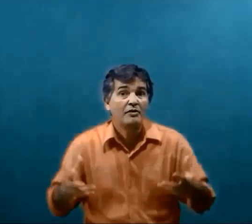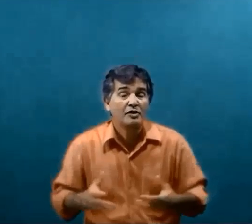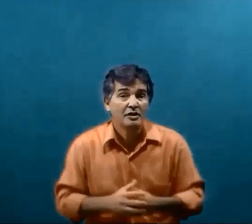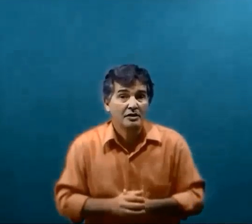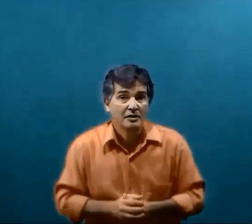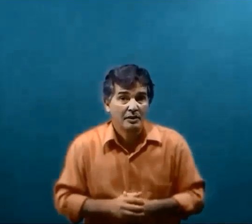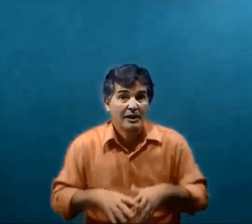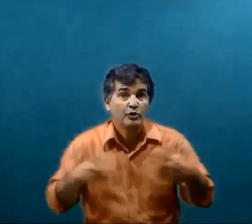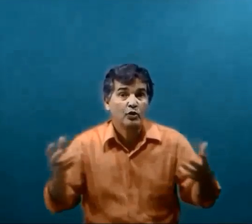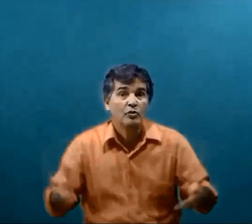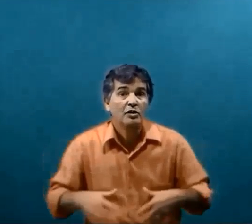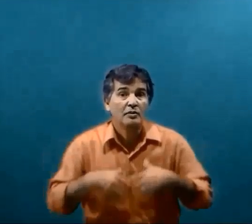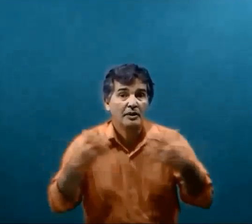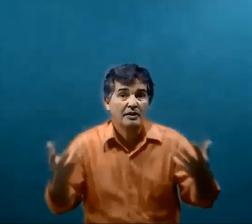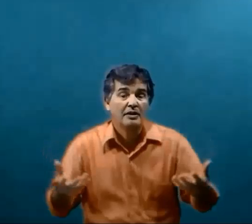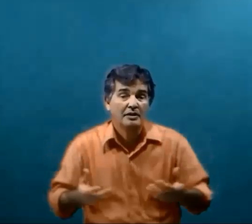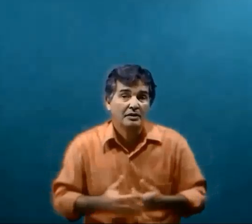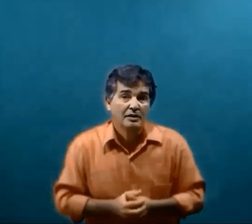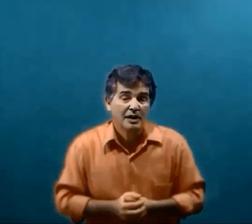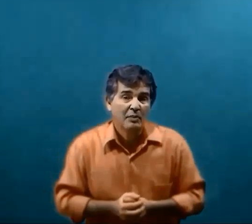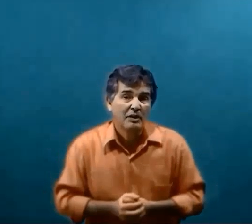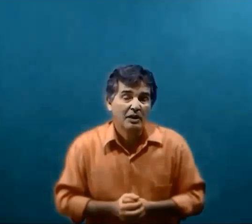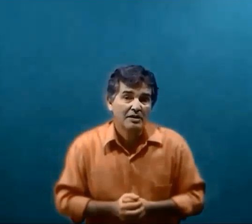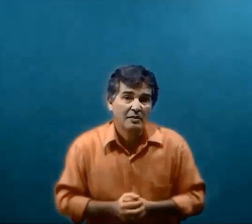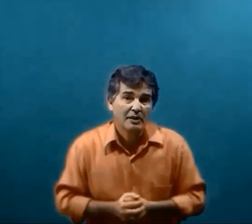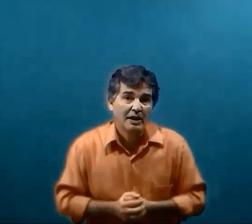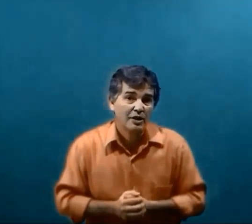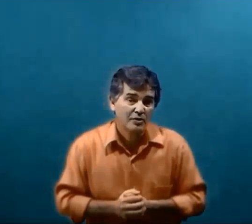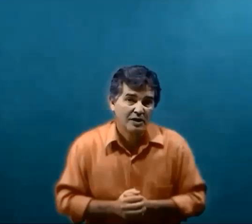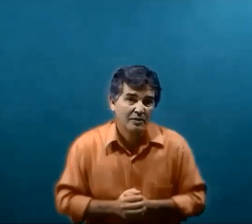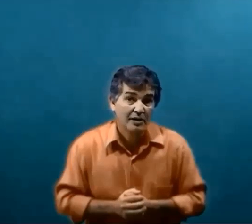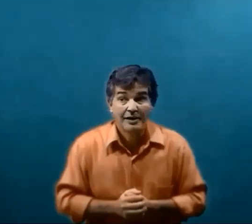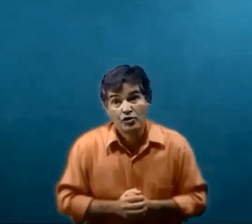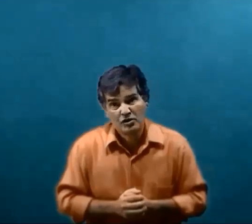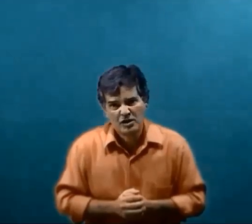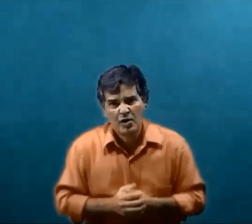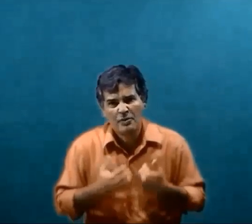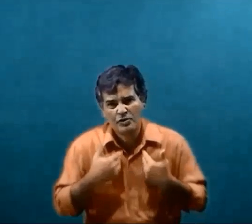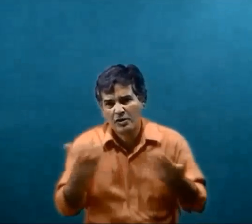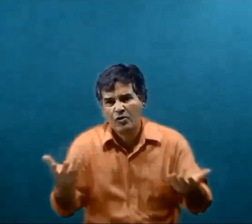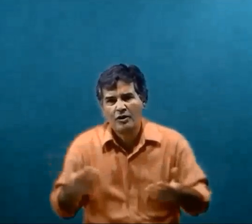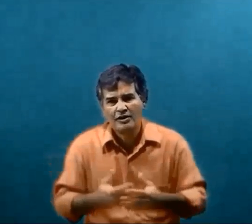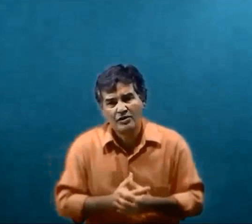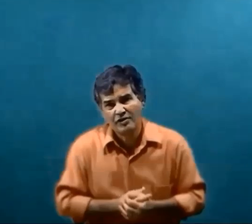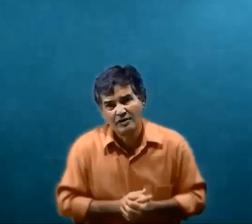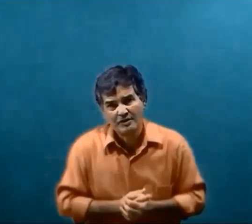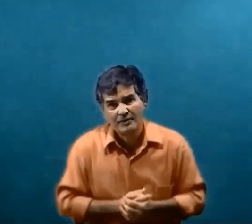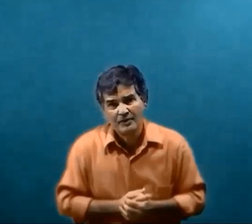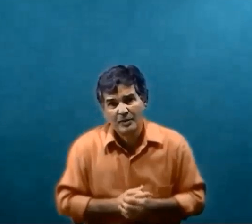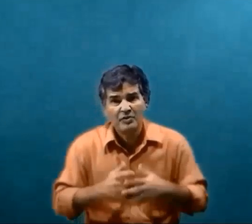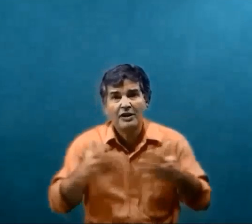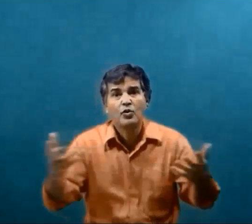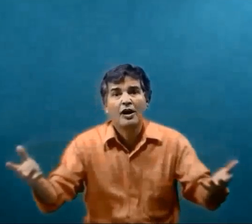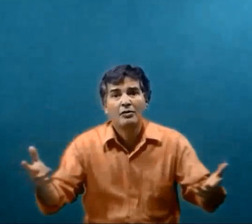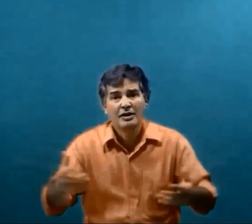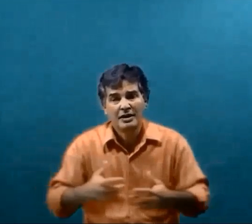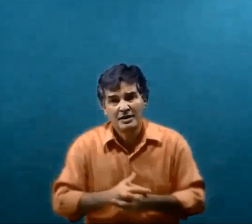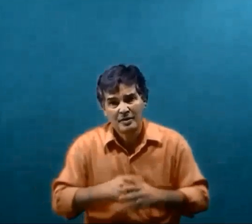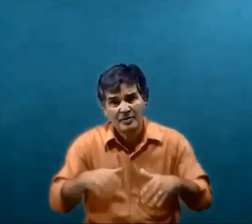vida, para dar autonomia, para ter independência, para ter responsabilidade social, pessoal, coletiva, para poder educar uma criança, para poder